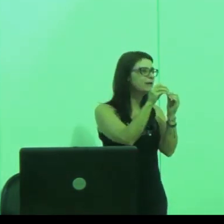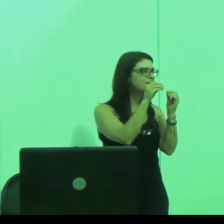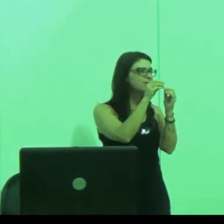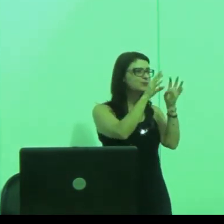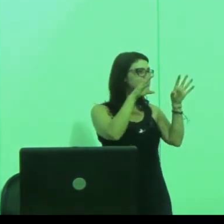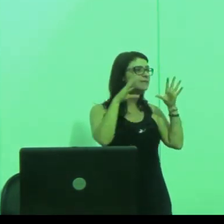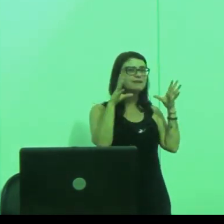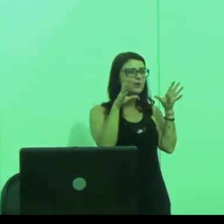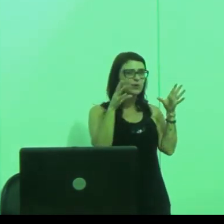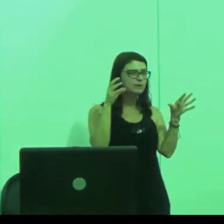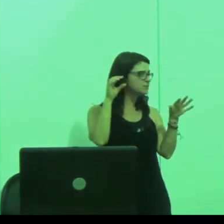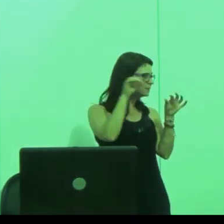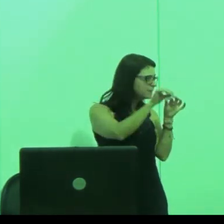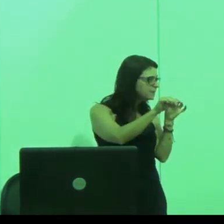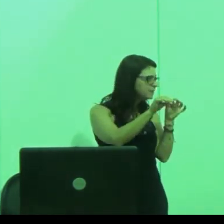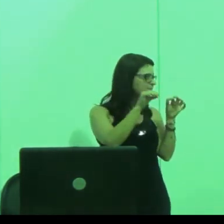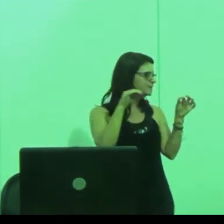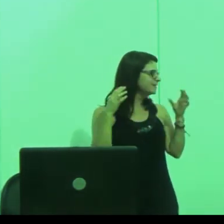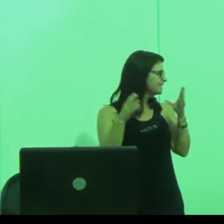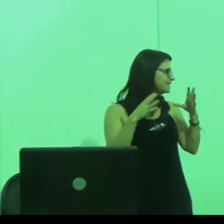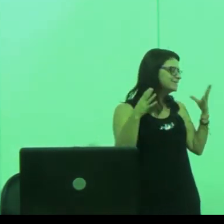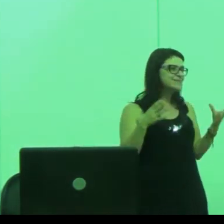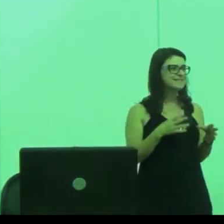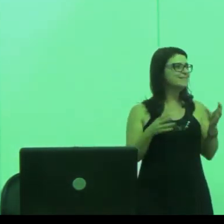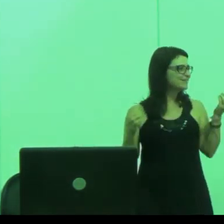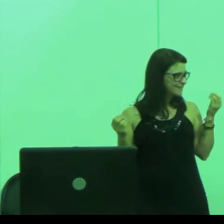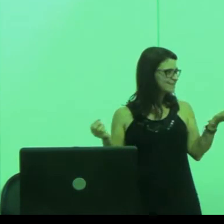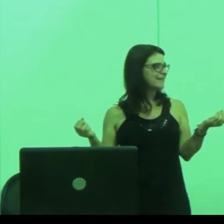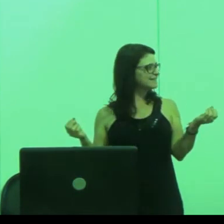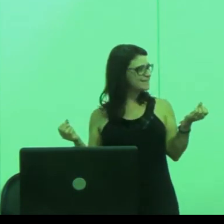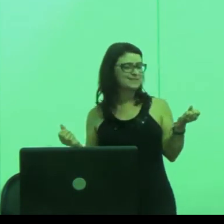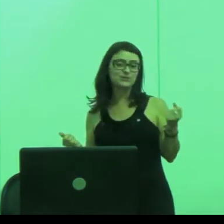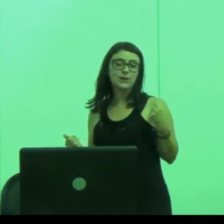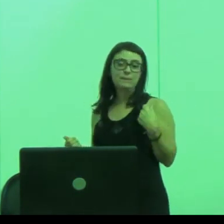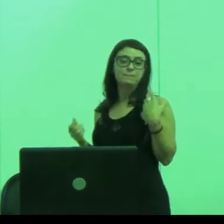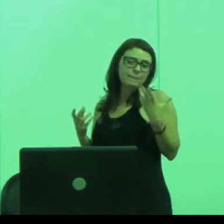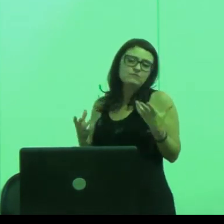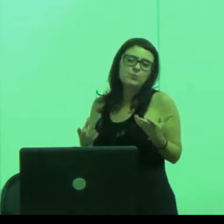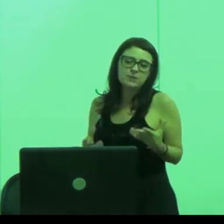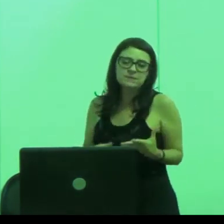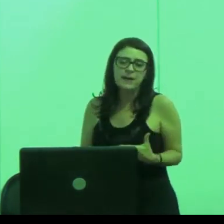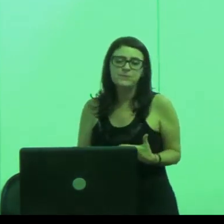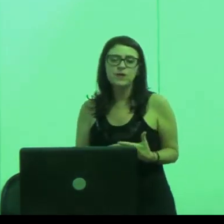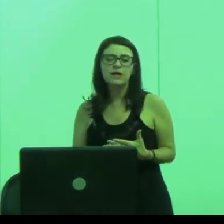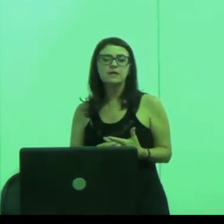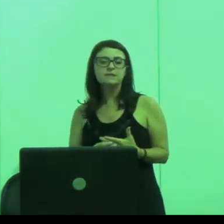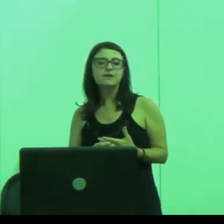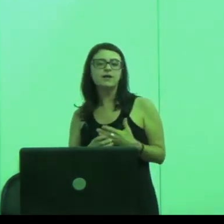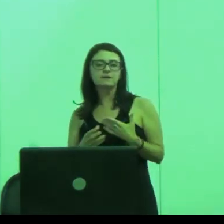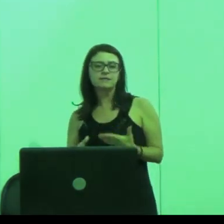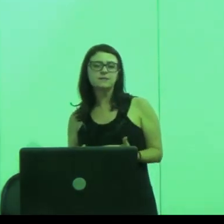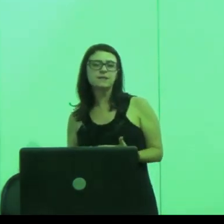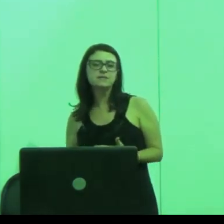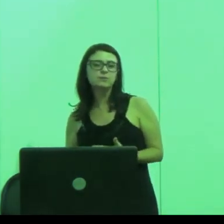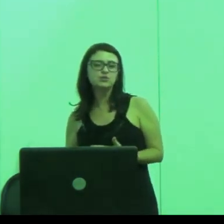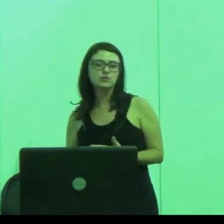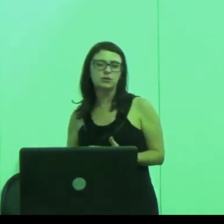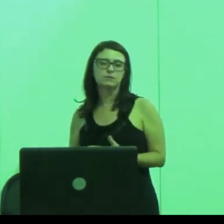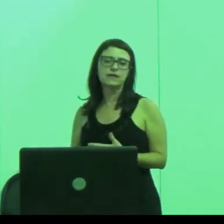aquilo, não conseguia ler o poema, só ia para aquilo. Falei, gente, isso aqui é mais esquisito. Vou perguntar, né? Então, olha, semelhança em um emoticon. Traço,